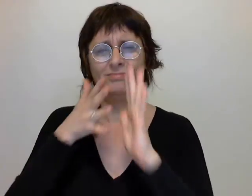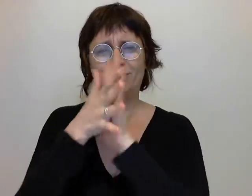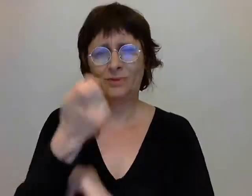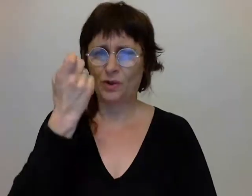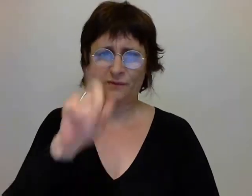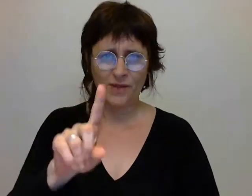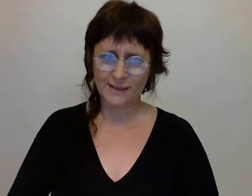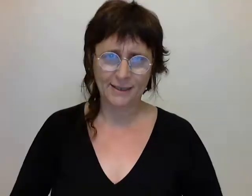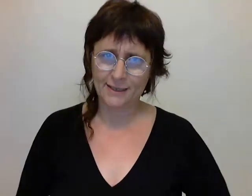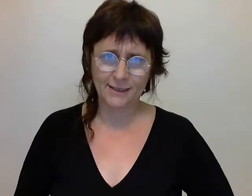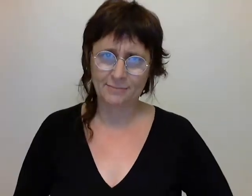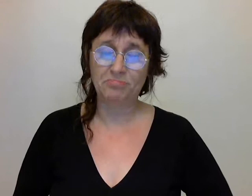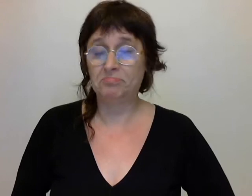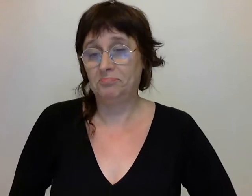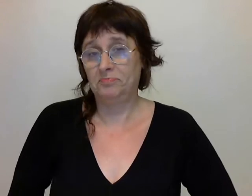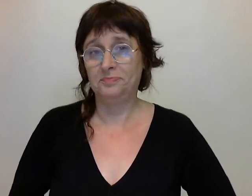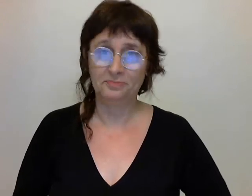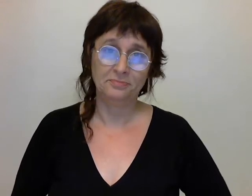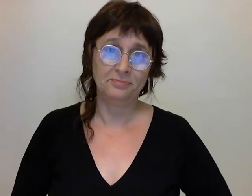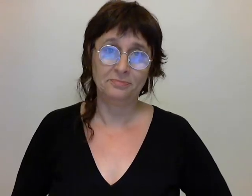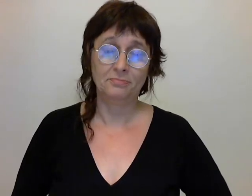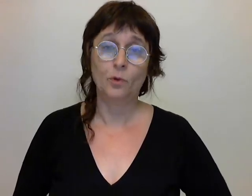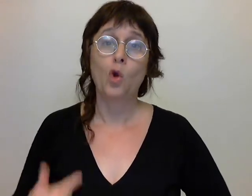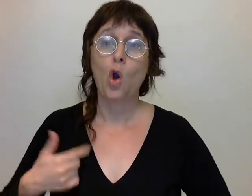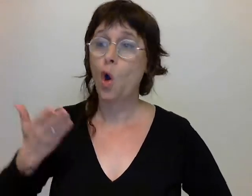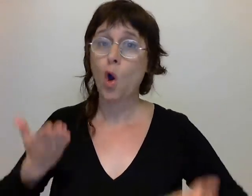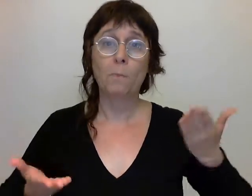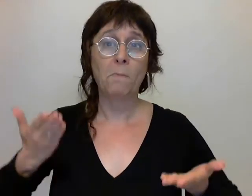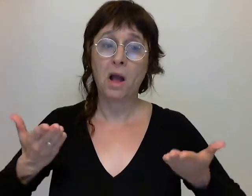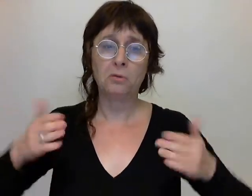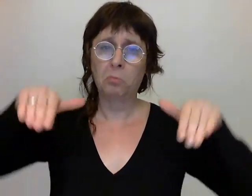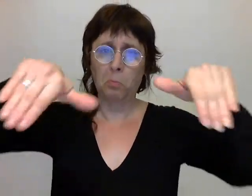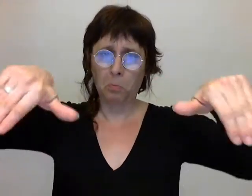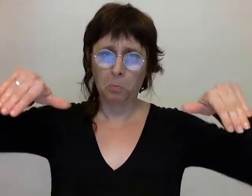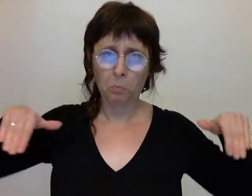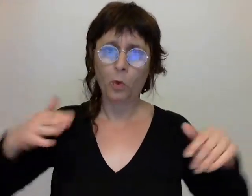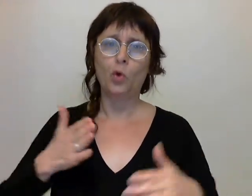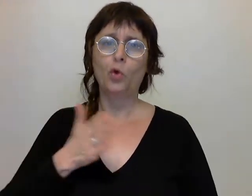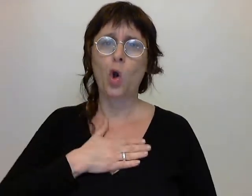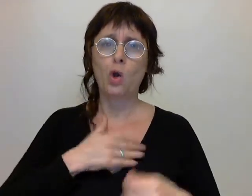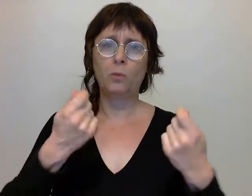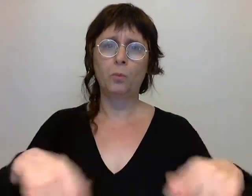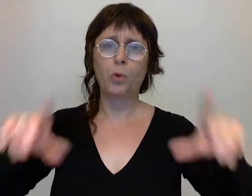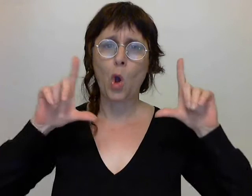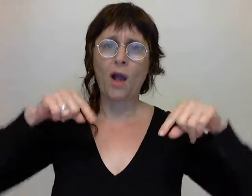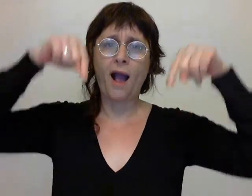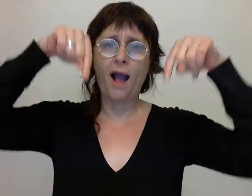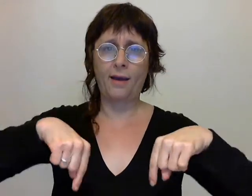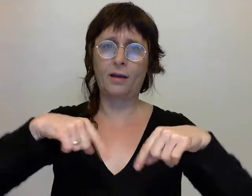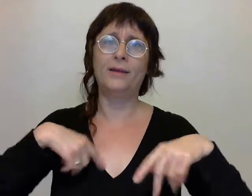que su mujer debería presentarse a tener una conversación y ya este hombre. Aquí. No. Lo he